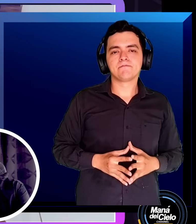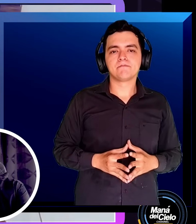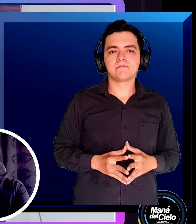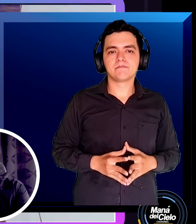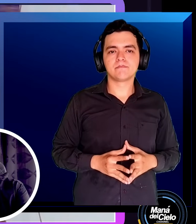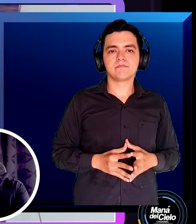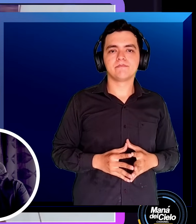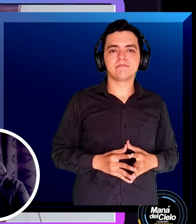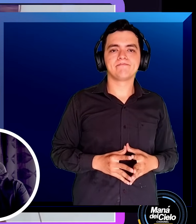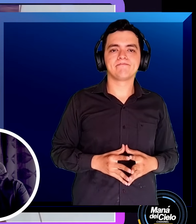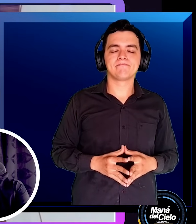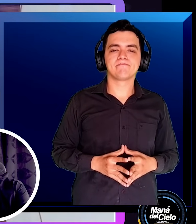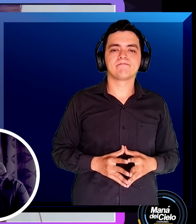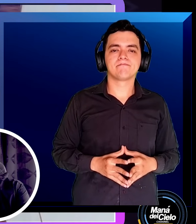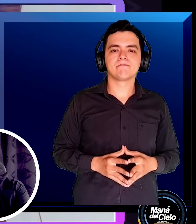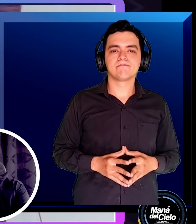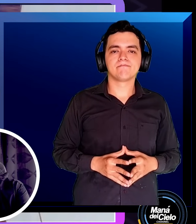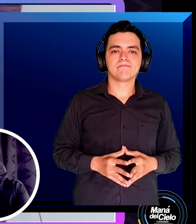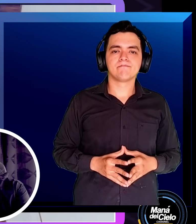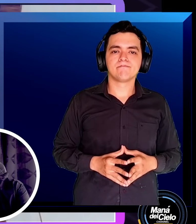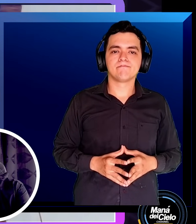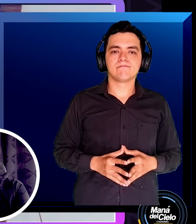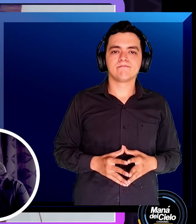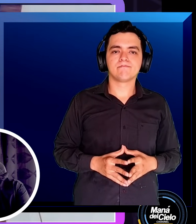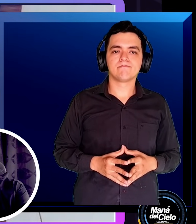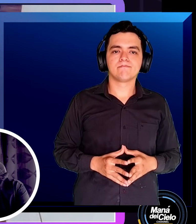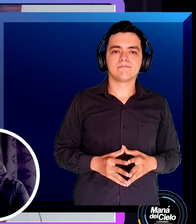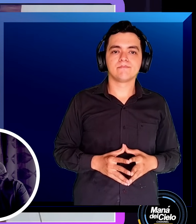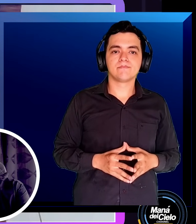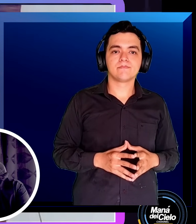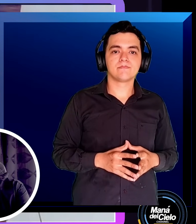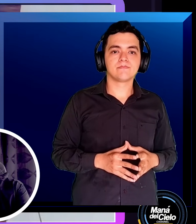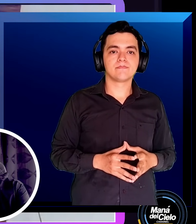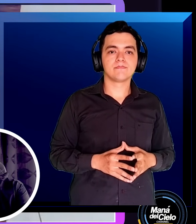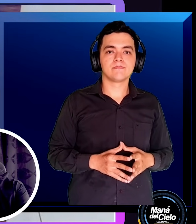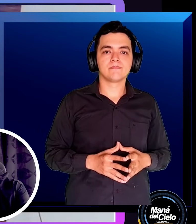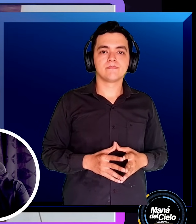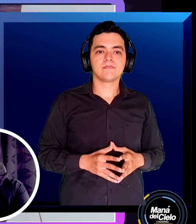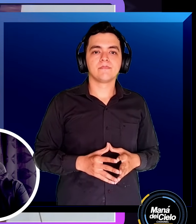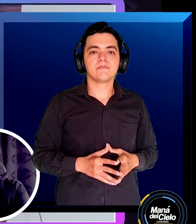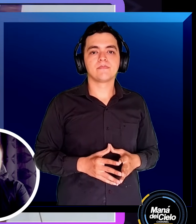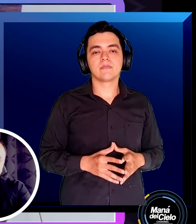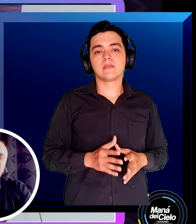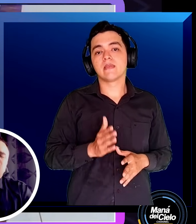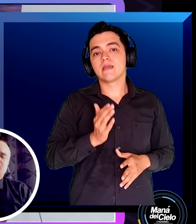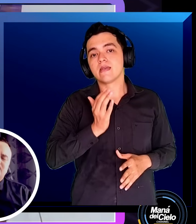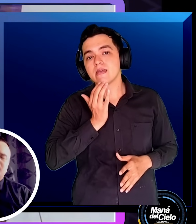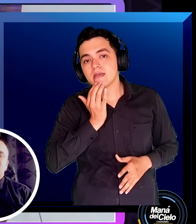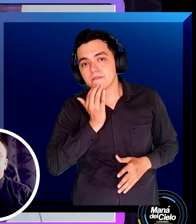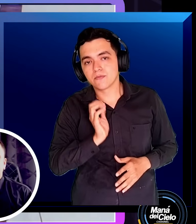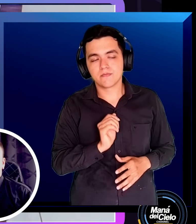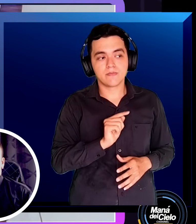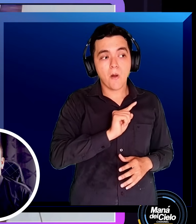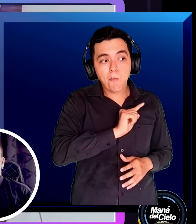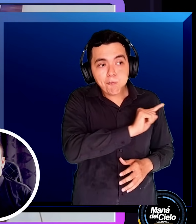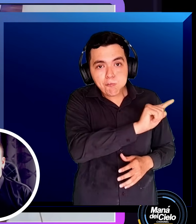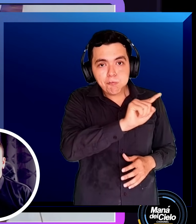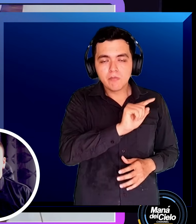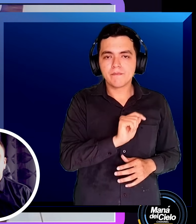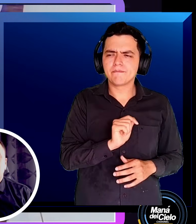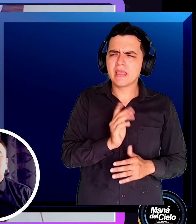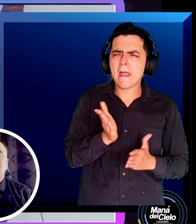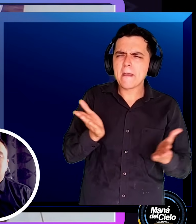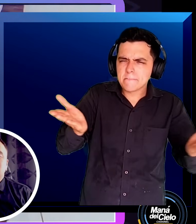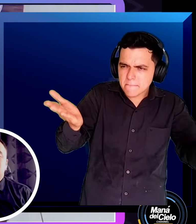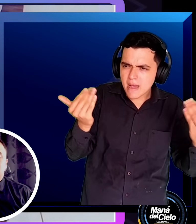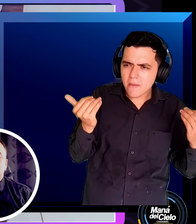hay luto porque hay muerto. no se dice.